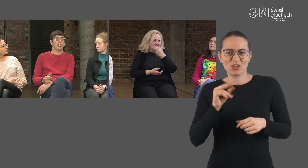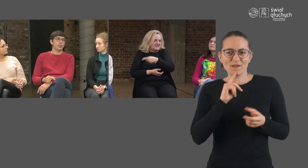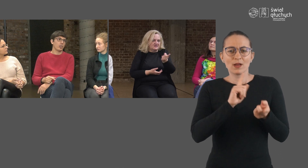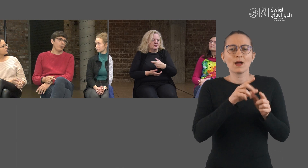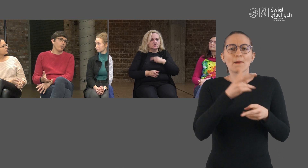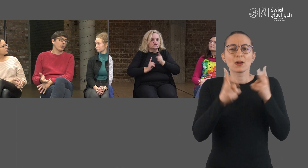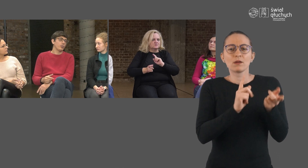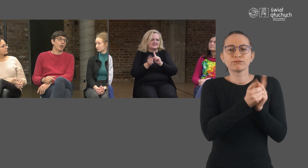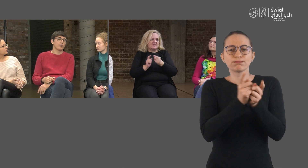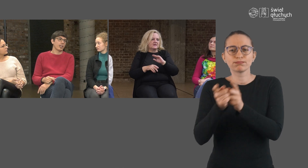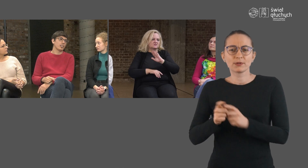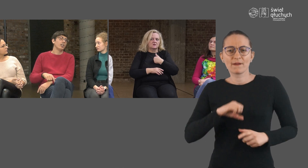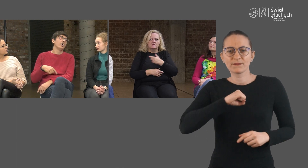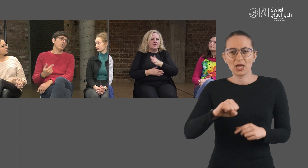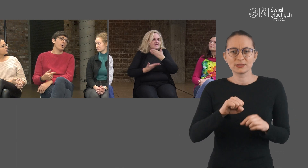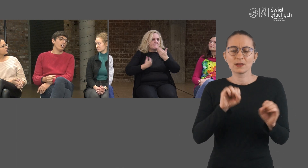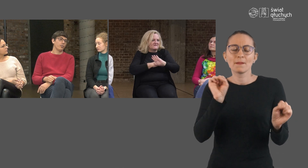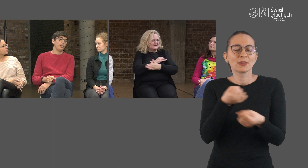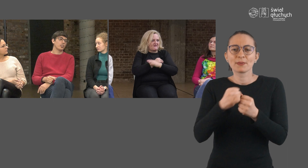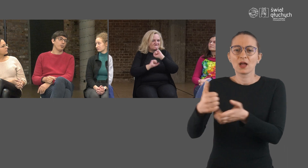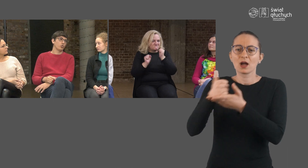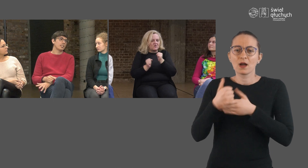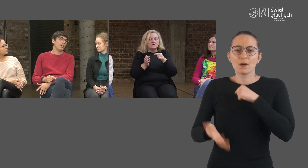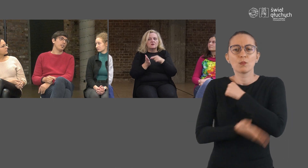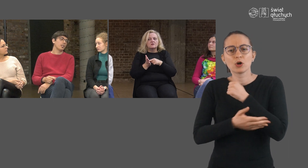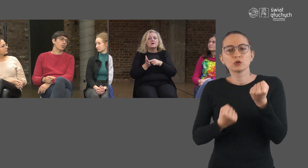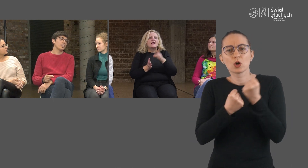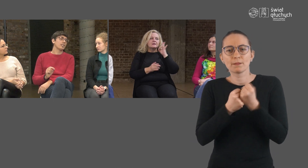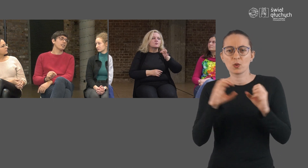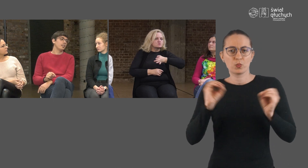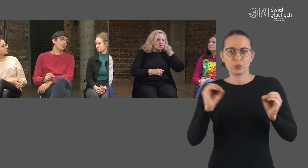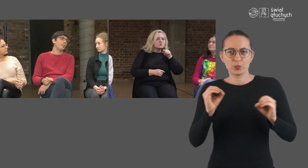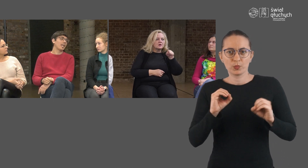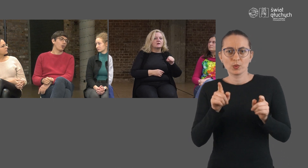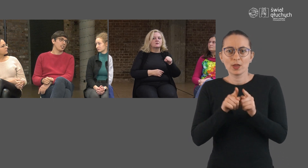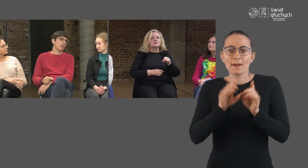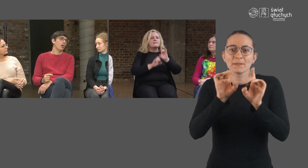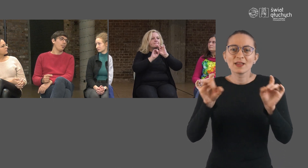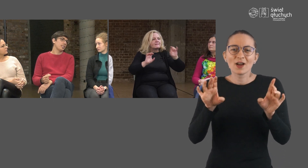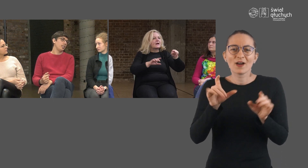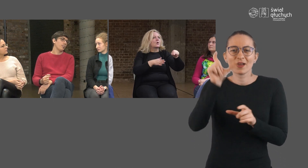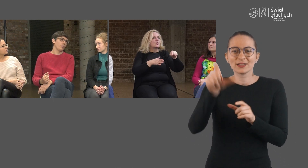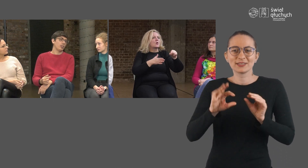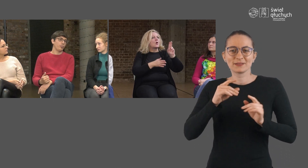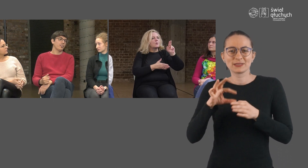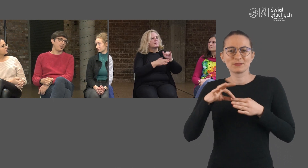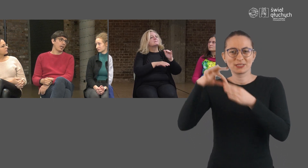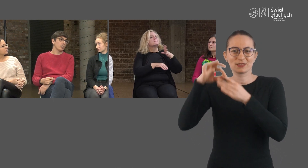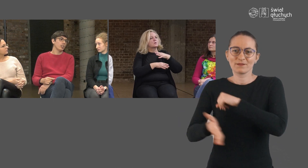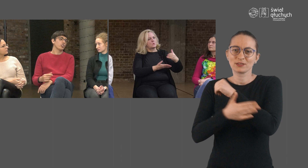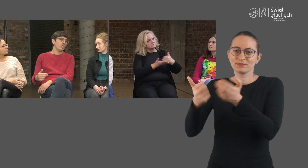szybko zmieniałam szkołę, bo po prostu miałam wsparcie. I dopiero w gimnazjum już jest lepiej, dlatego że sami pedagodzy obiecali nam, że będą